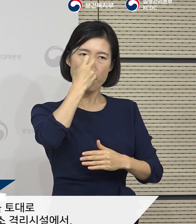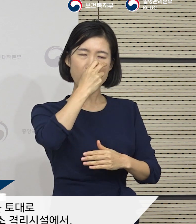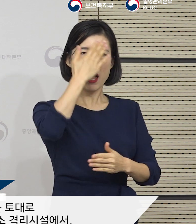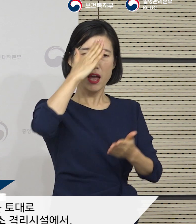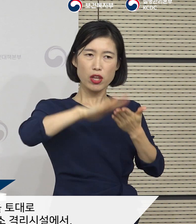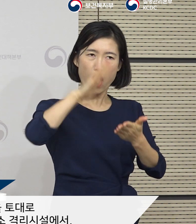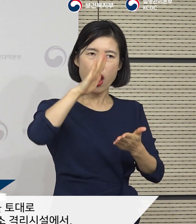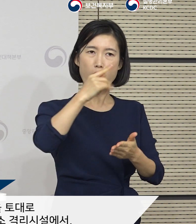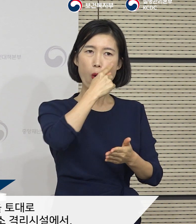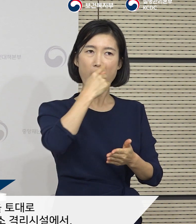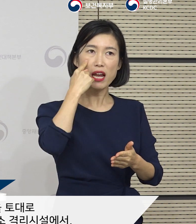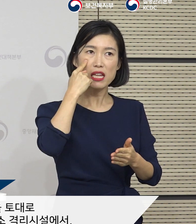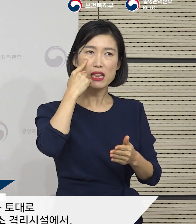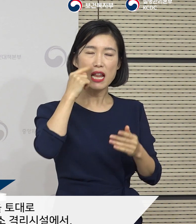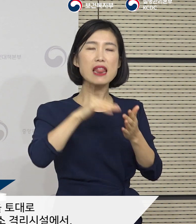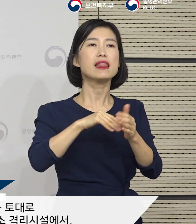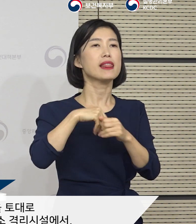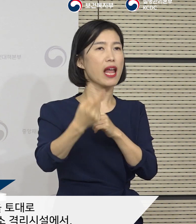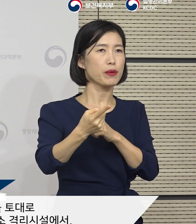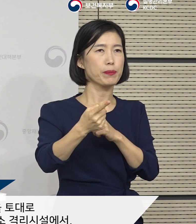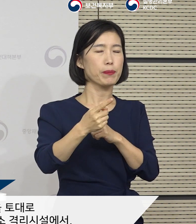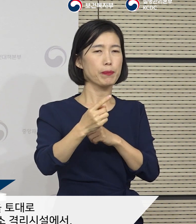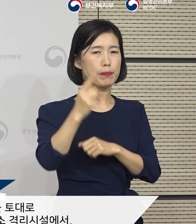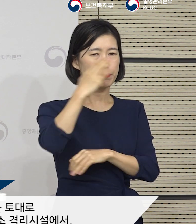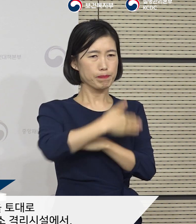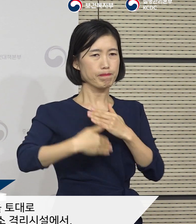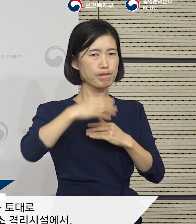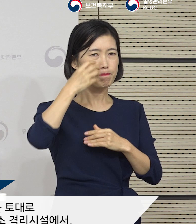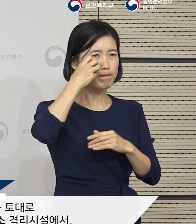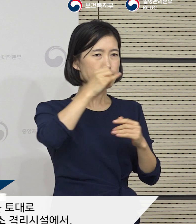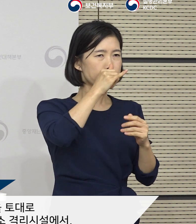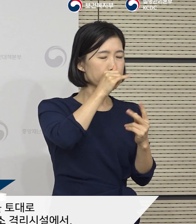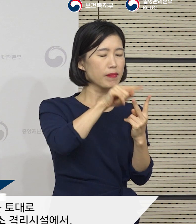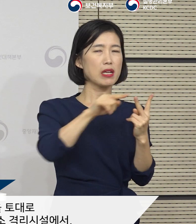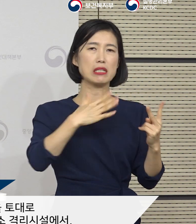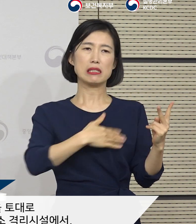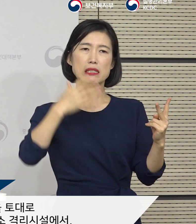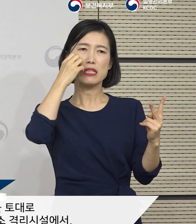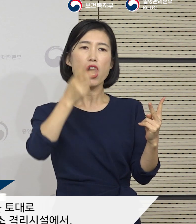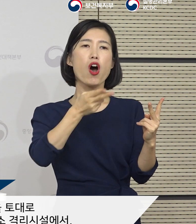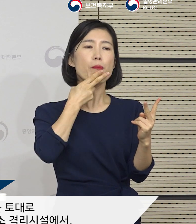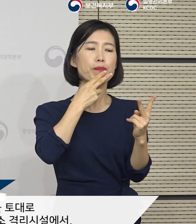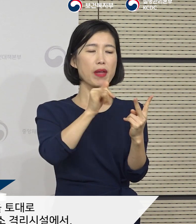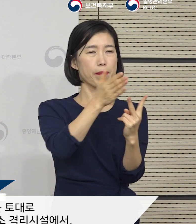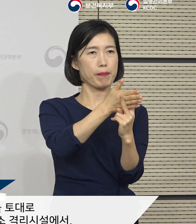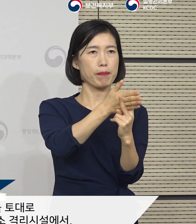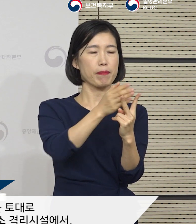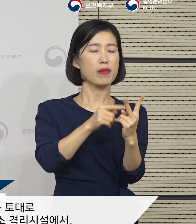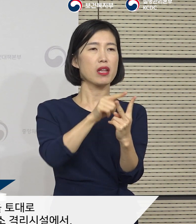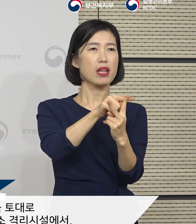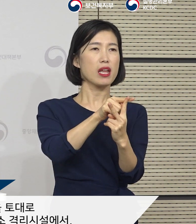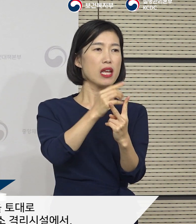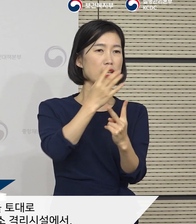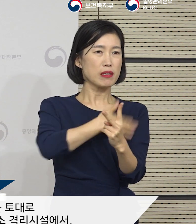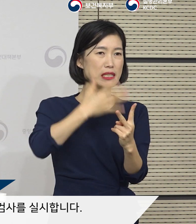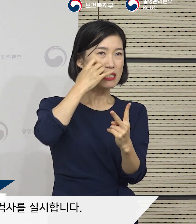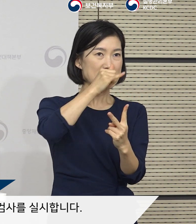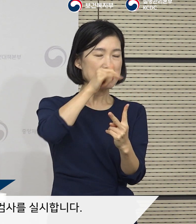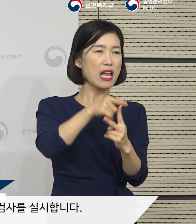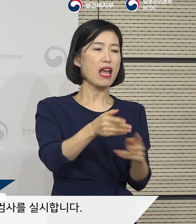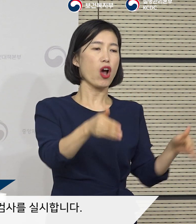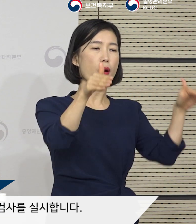발열 확인 결과 등을 토대로 유증상자와 무증상자를 구분하고 유증상자는 검역소